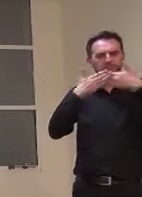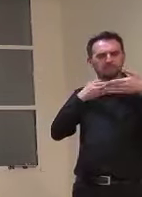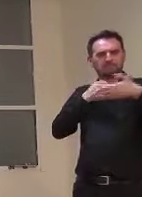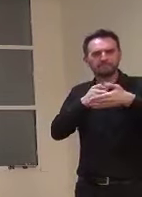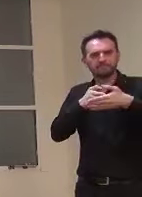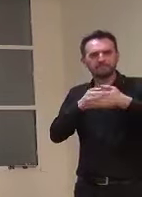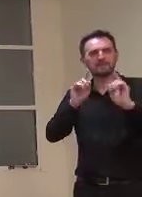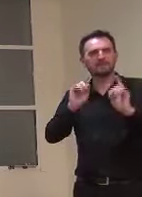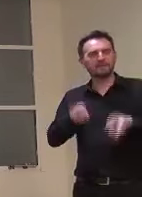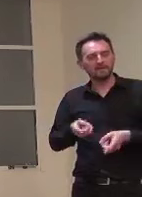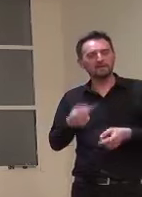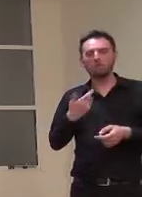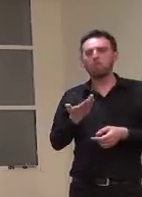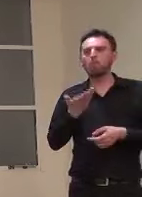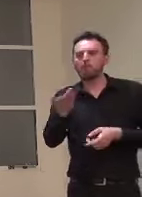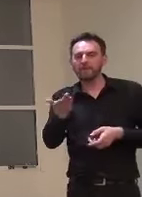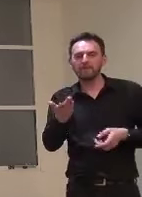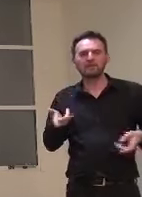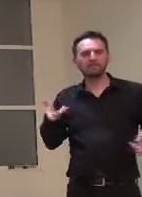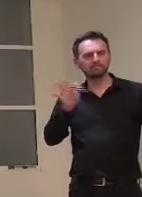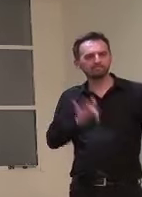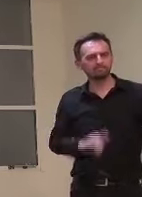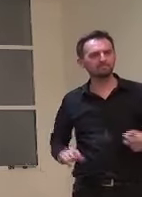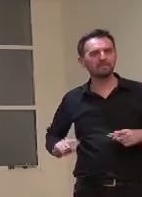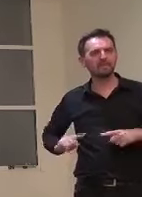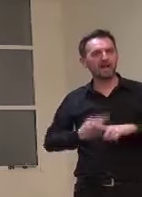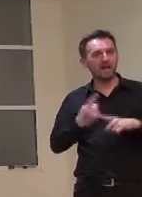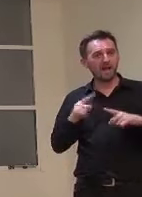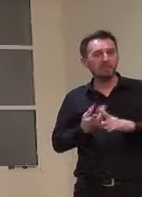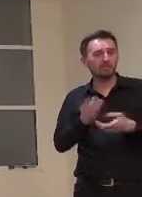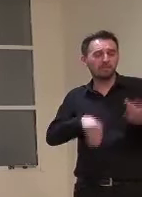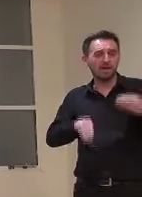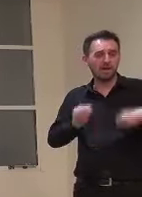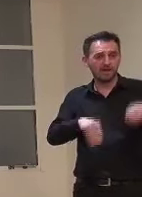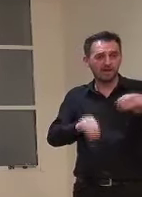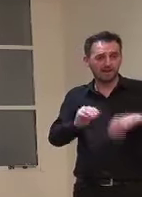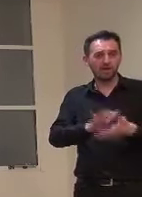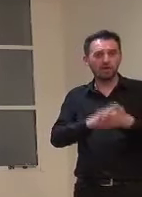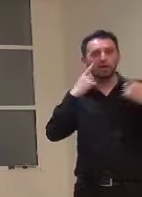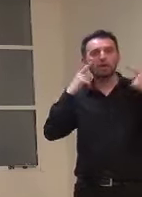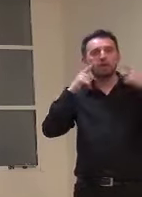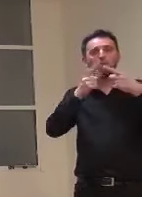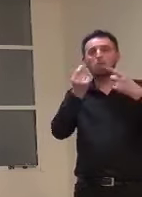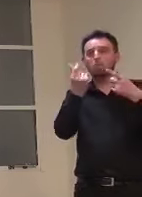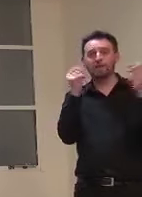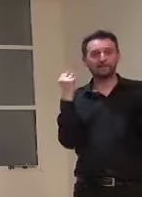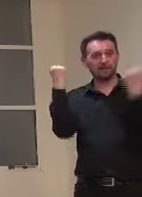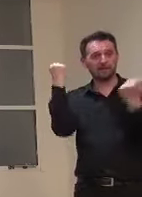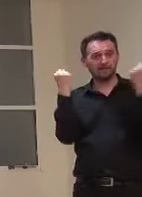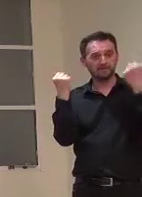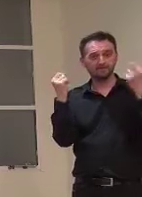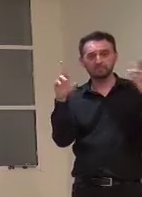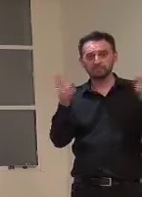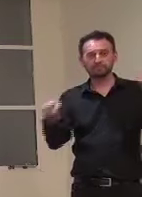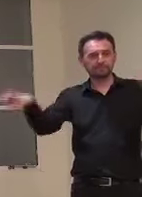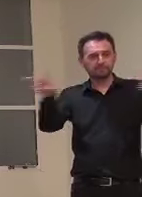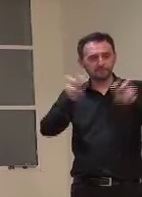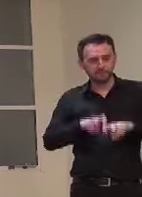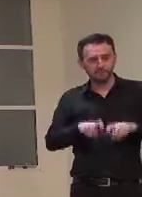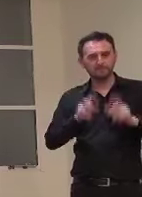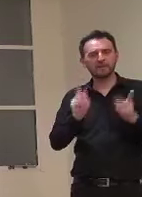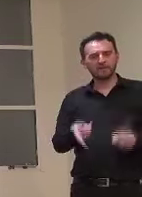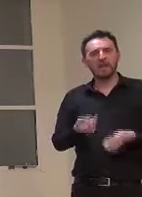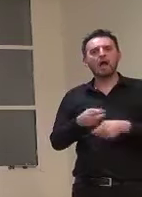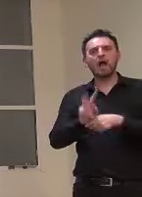tienen que ver también con pedirle cada vez más a la política en otros recursos y la habilitación de estas